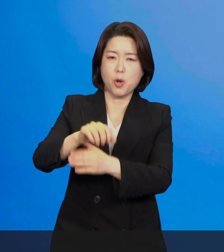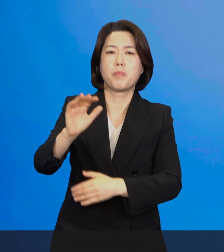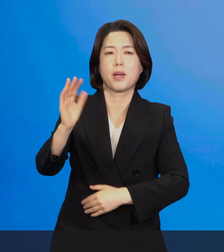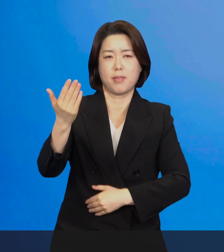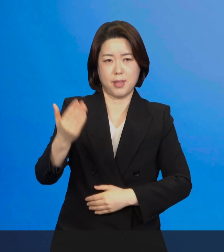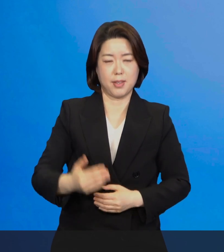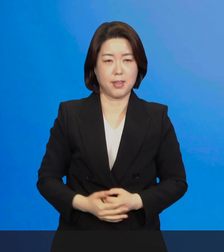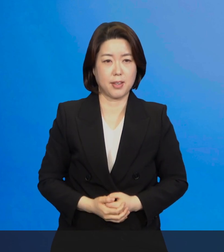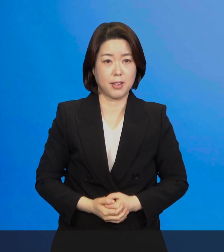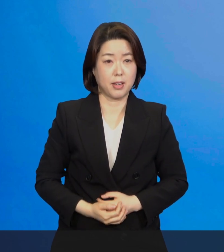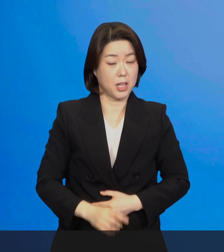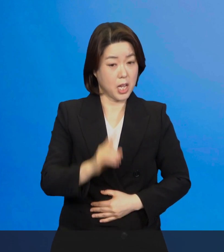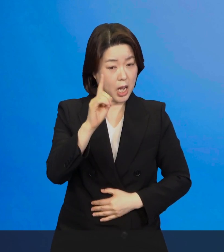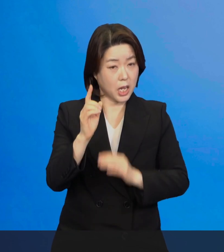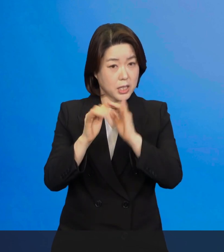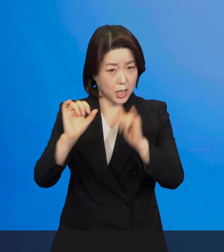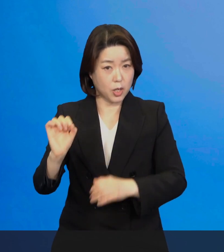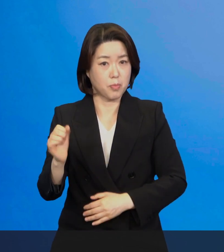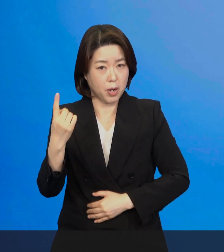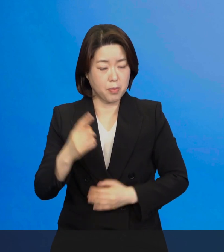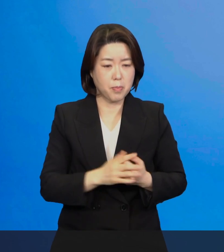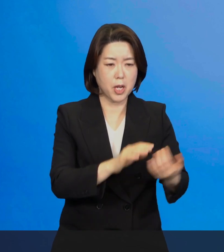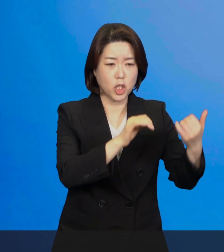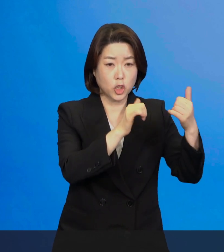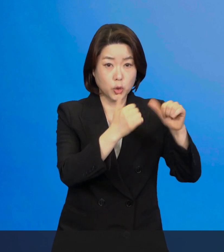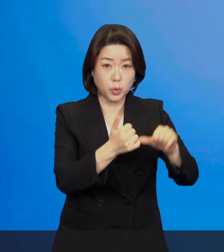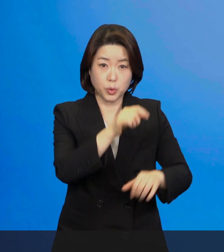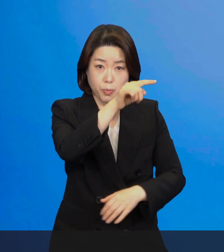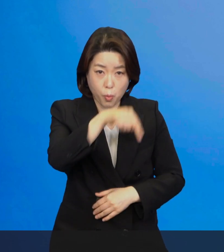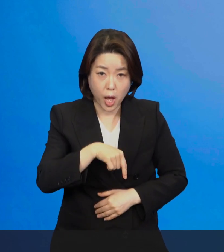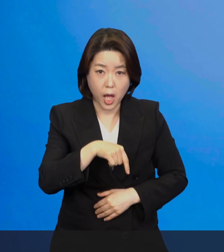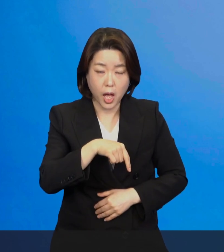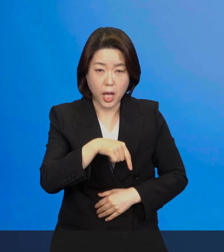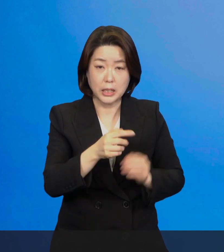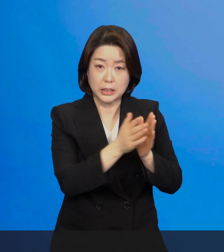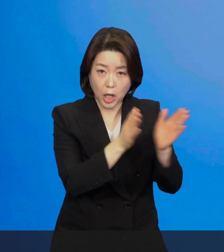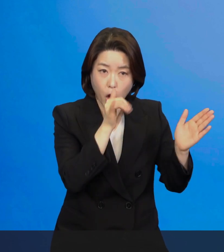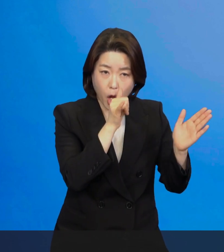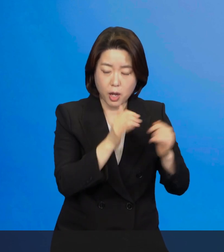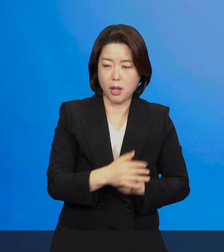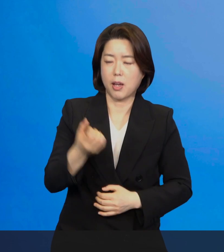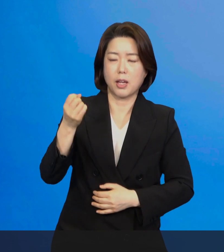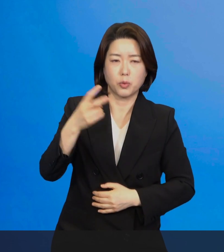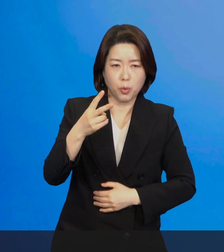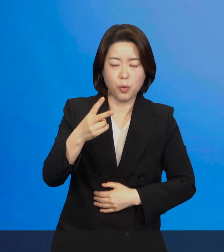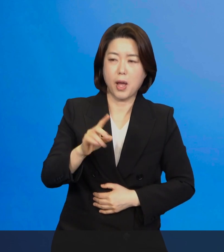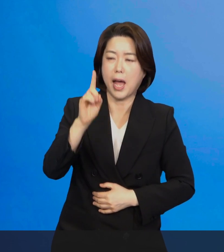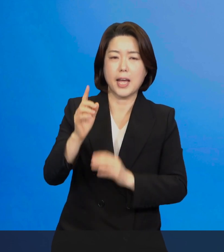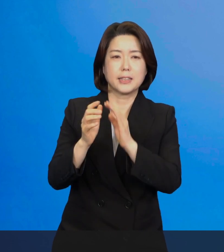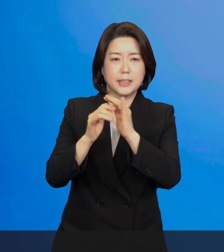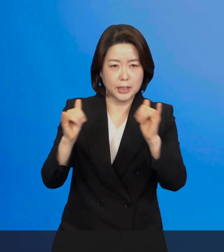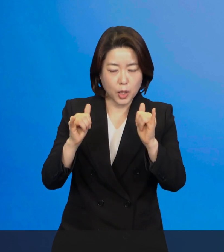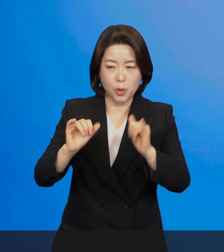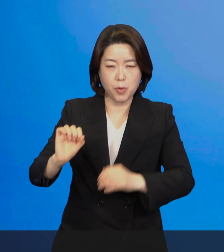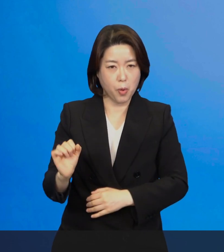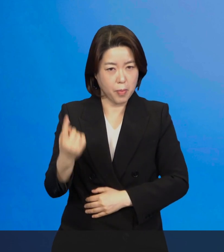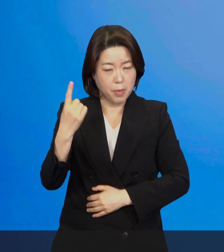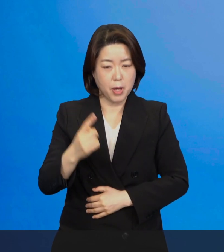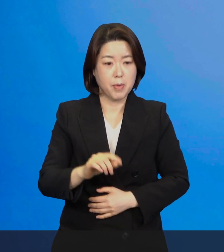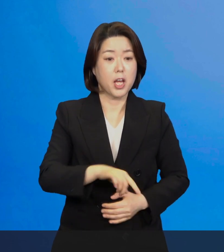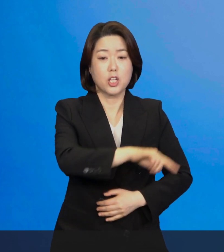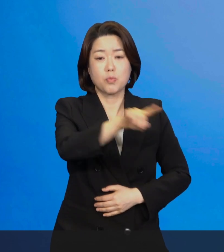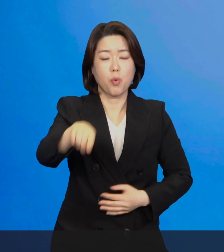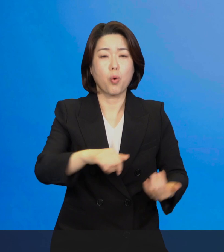되셨습니다. 한 사람으로 말미암아 죽음이 들어왔으니 또한 한 사람으로 말미암아 죽은